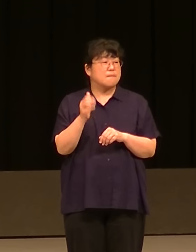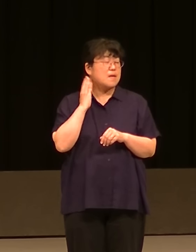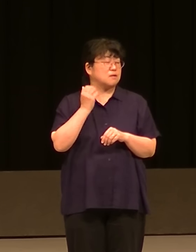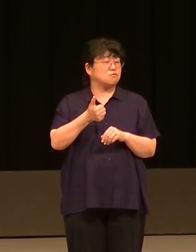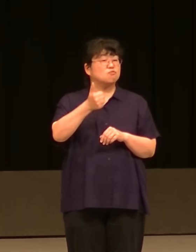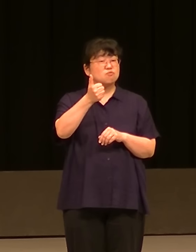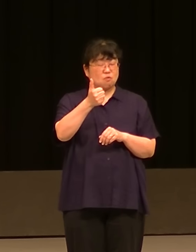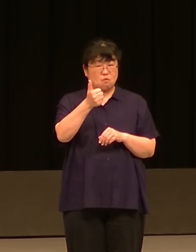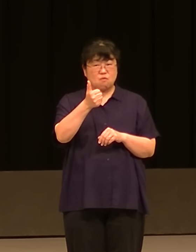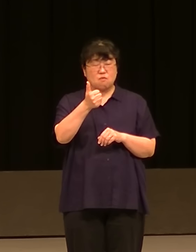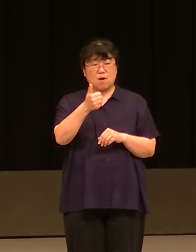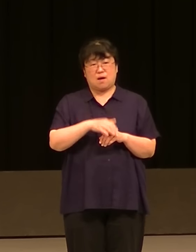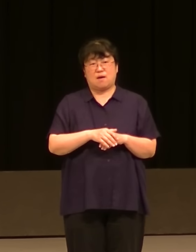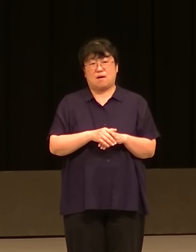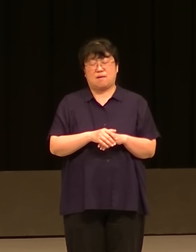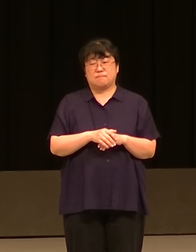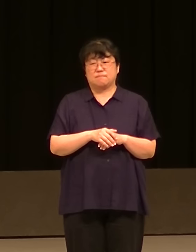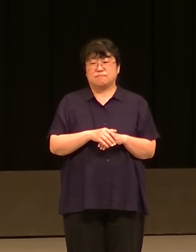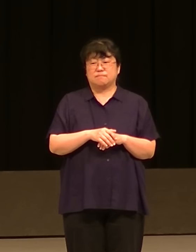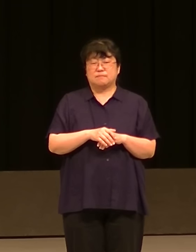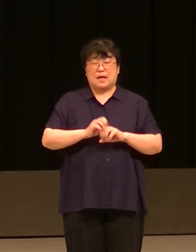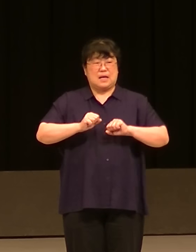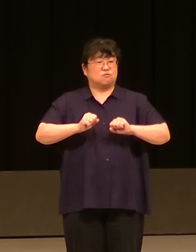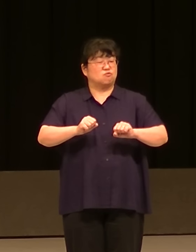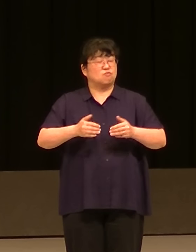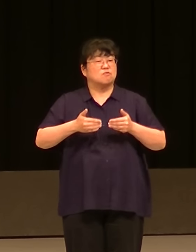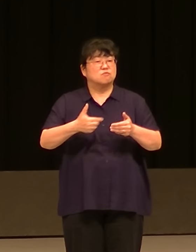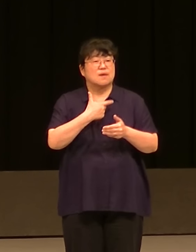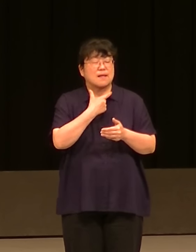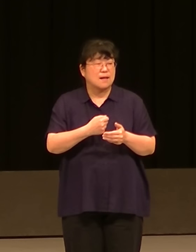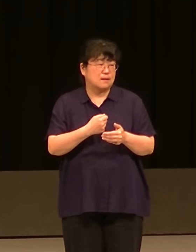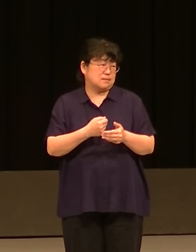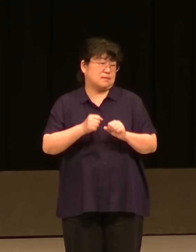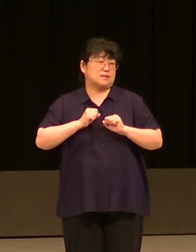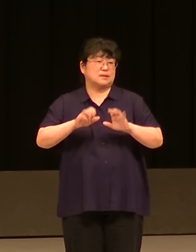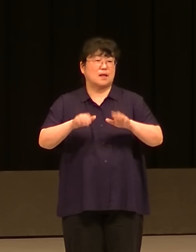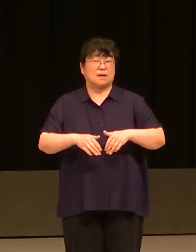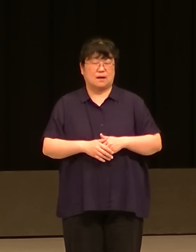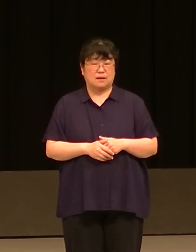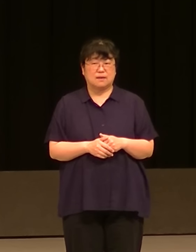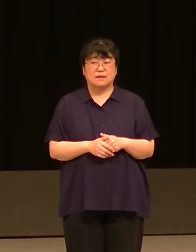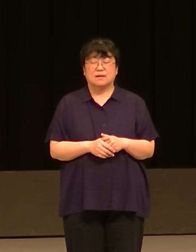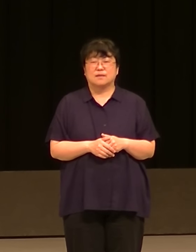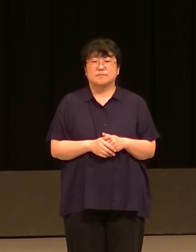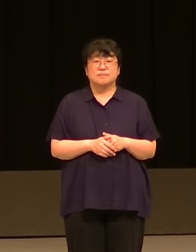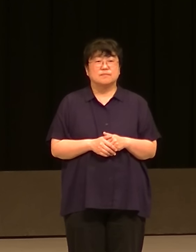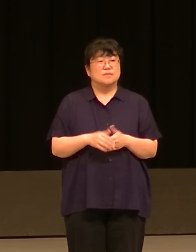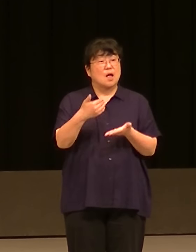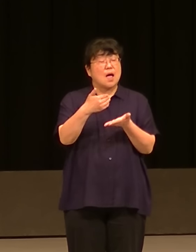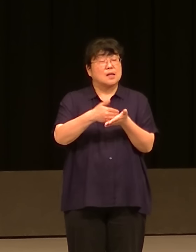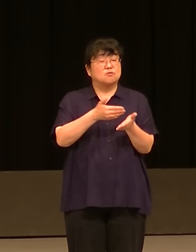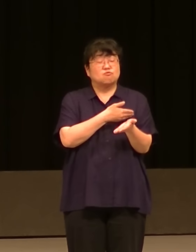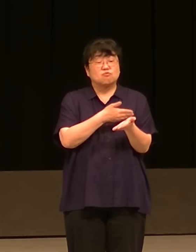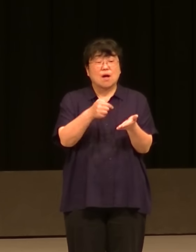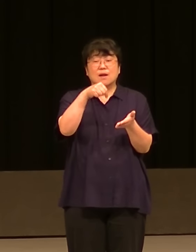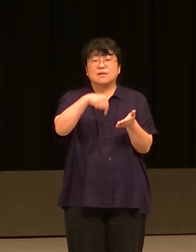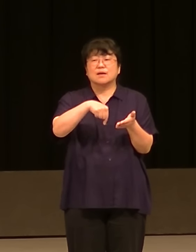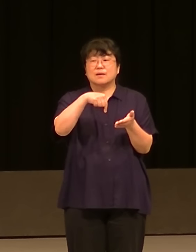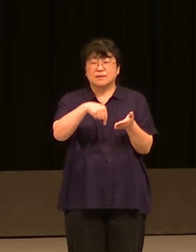相は、盛んにプロモーションしようと、していたのでございます。でその話の流れの中